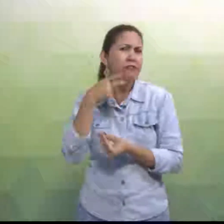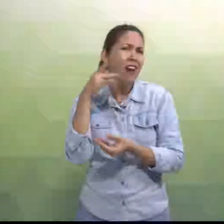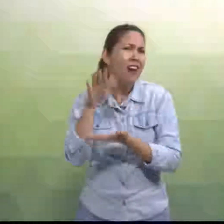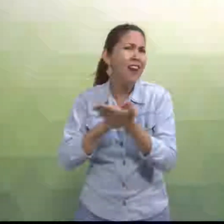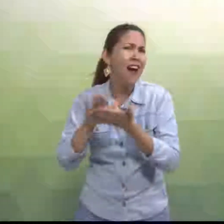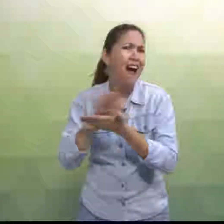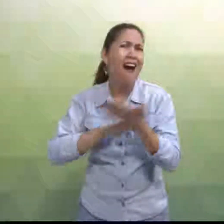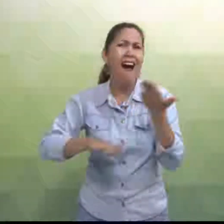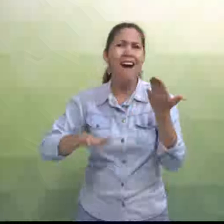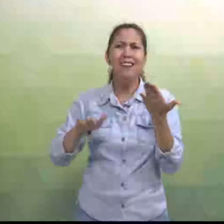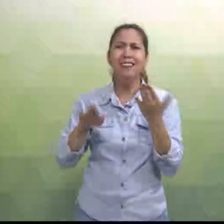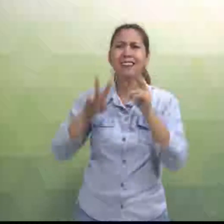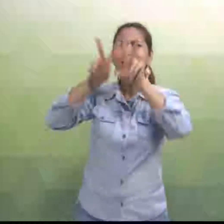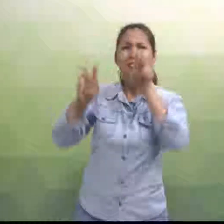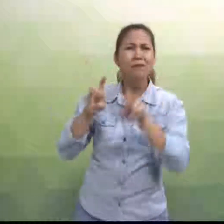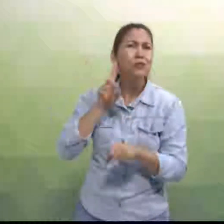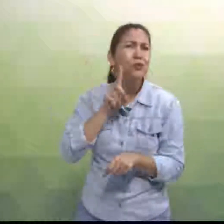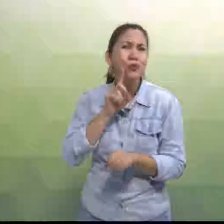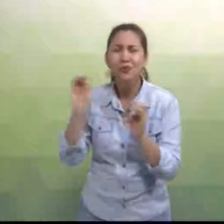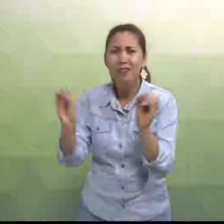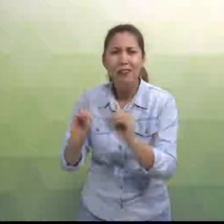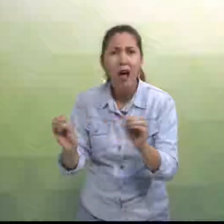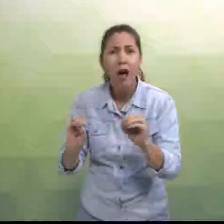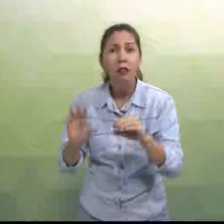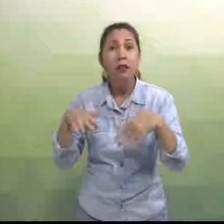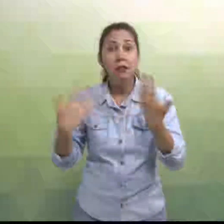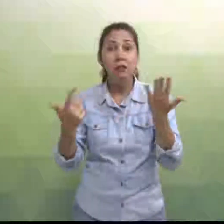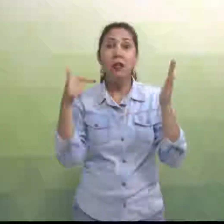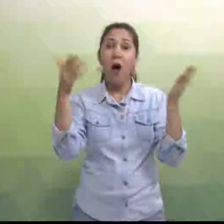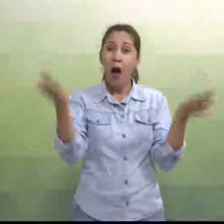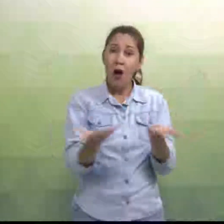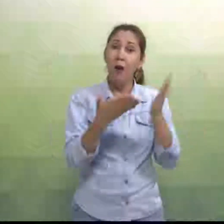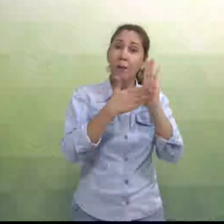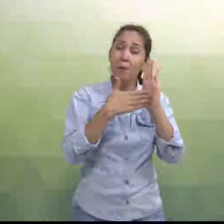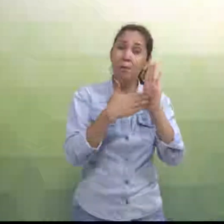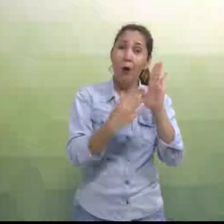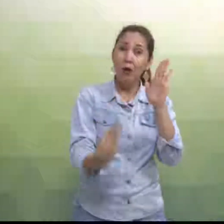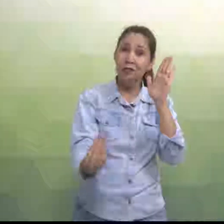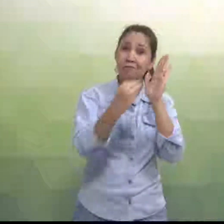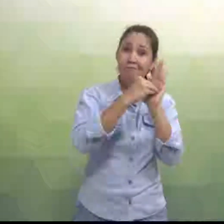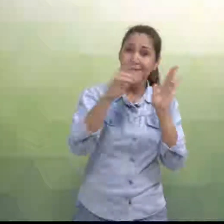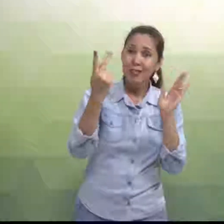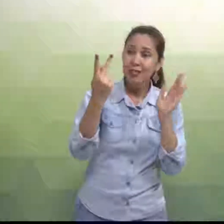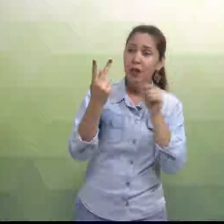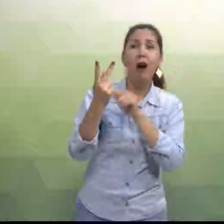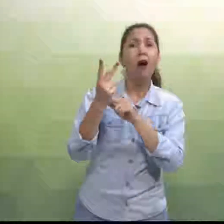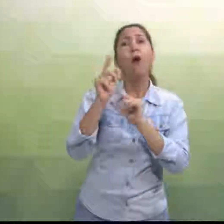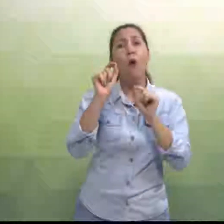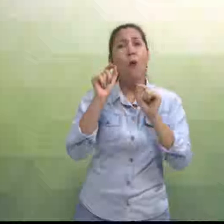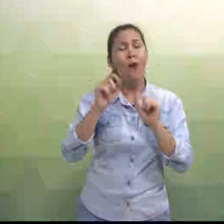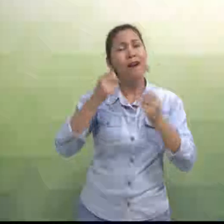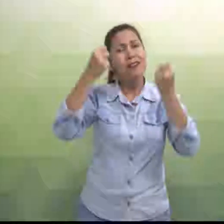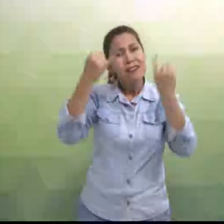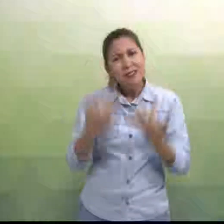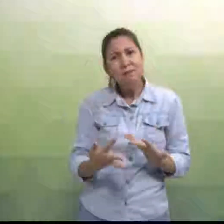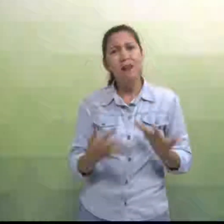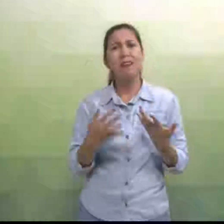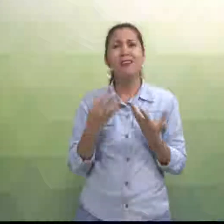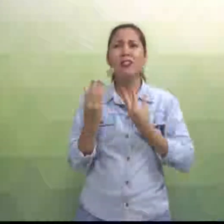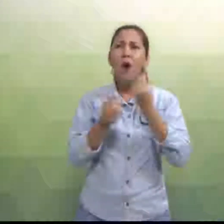vida de escravos, dos senhores. Então várias características presentes na história. Mas